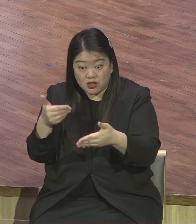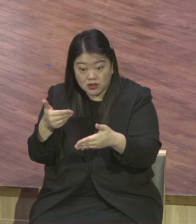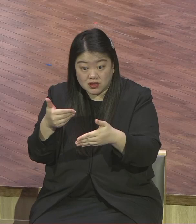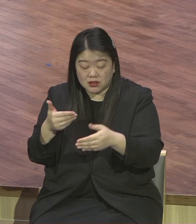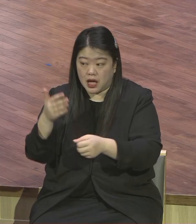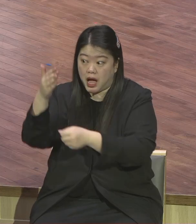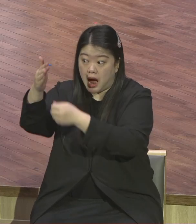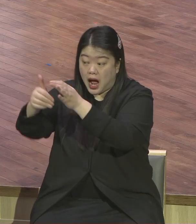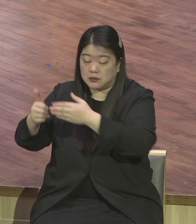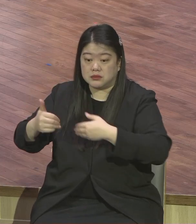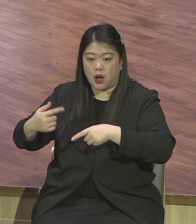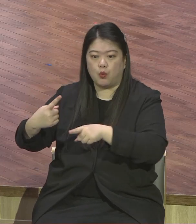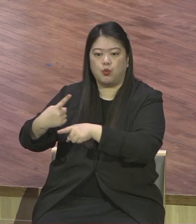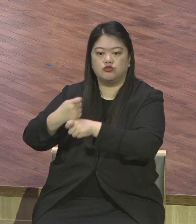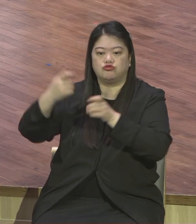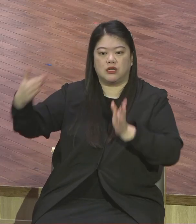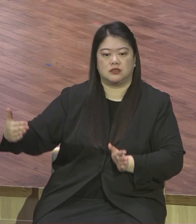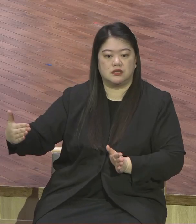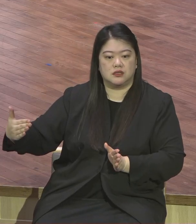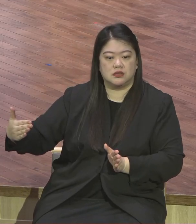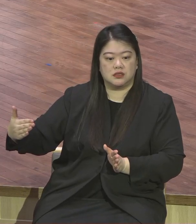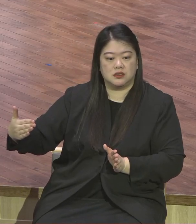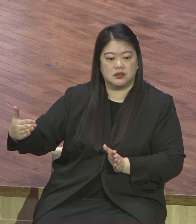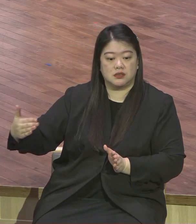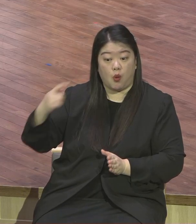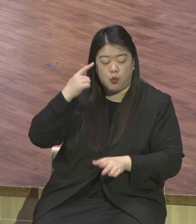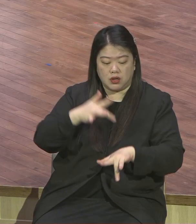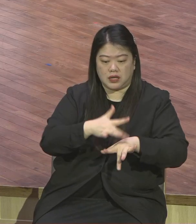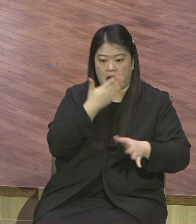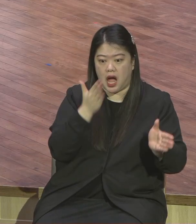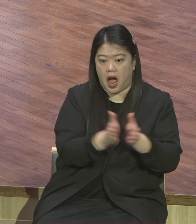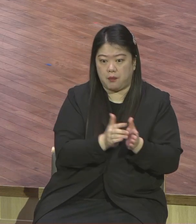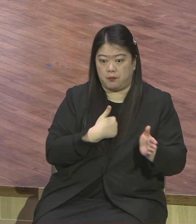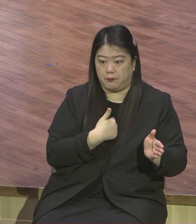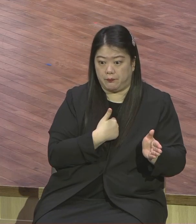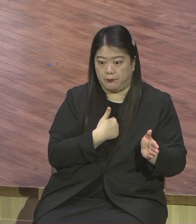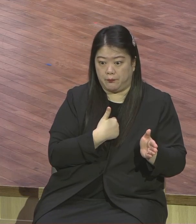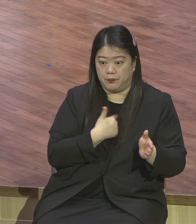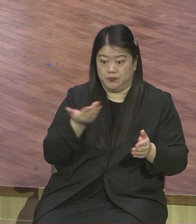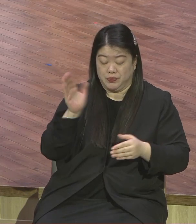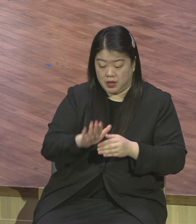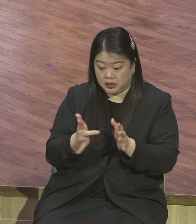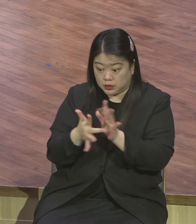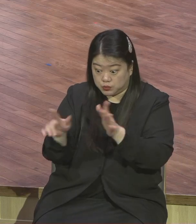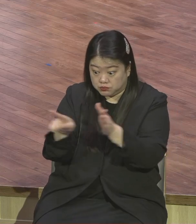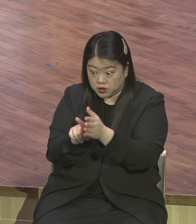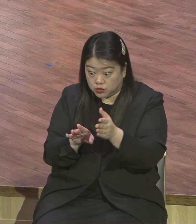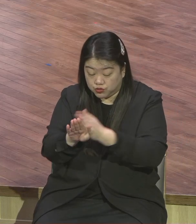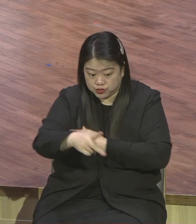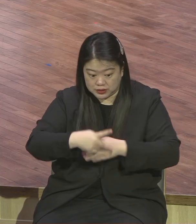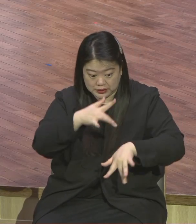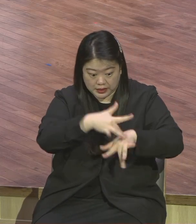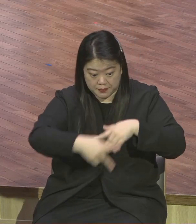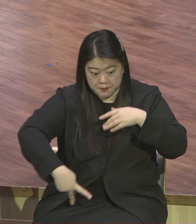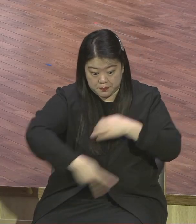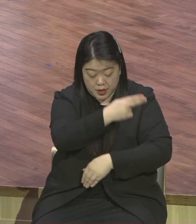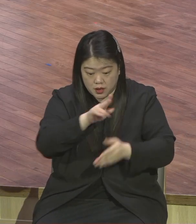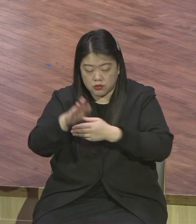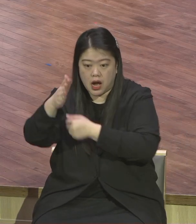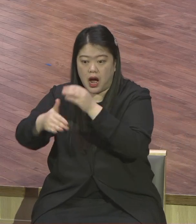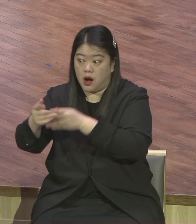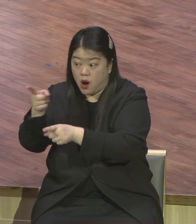하나님으로 더불어 화평을 누리게 되었어요. 하나님을 감히 아버지라고. 죄와 사망 모든 저주와